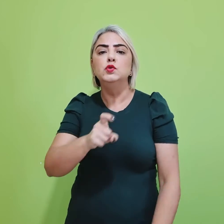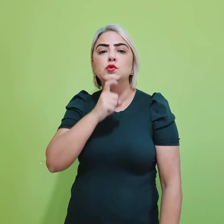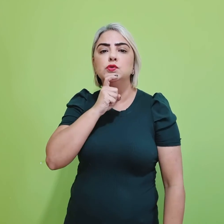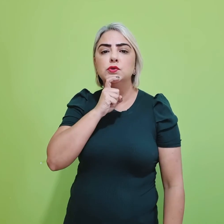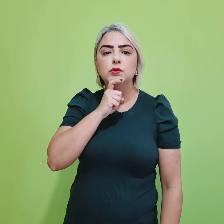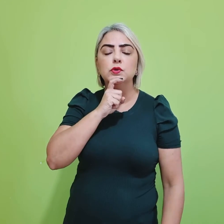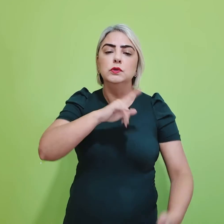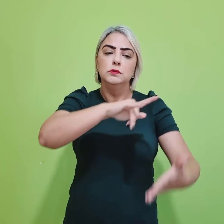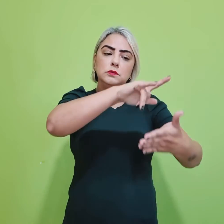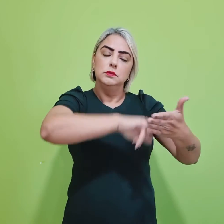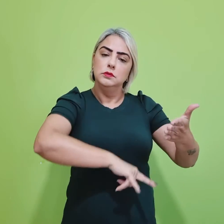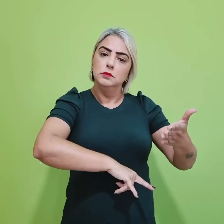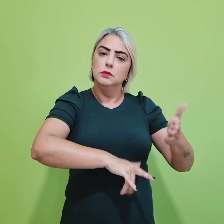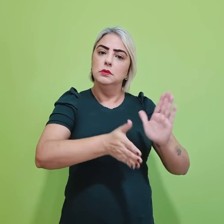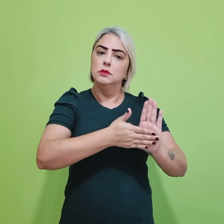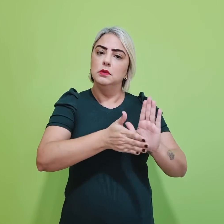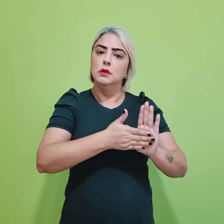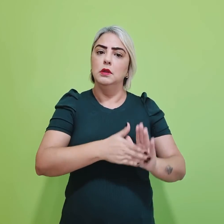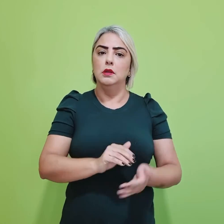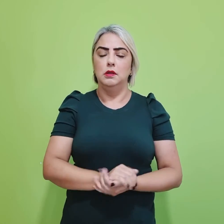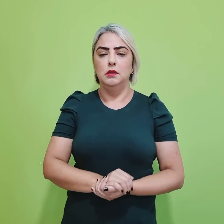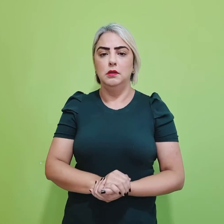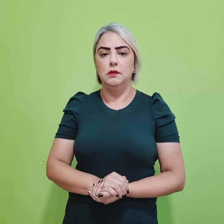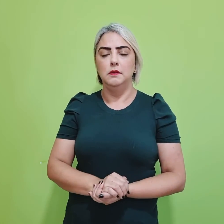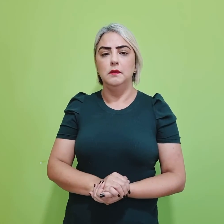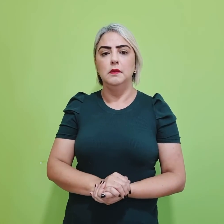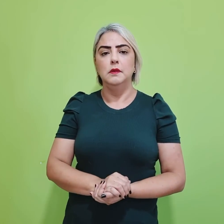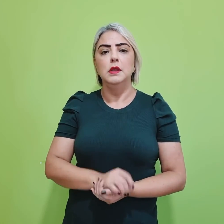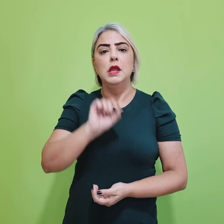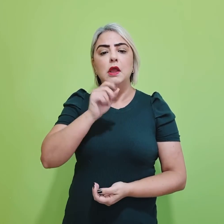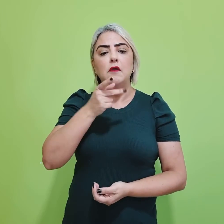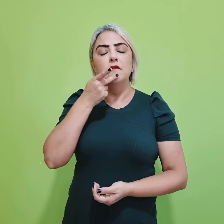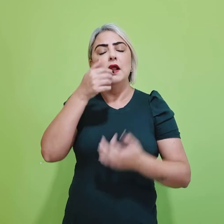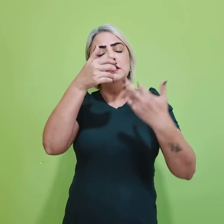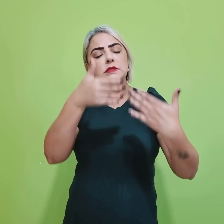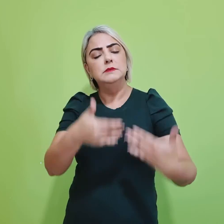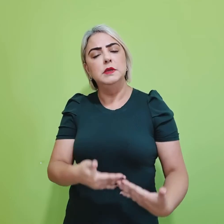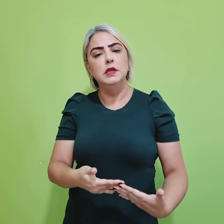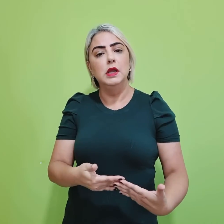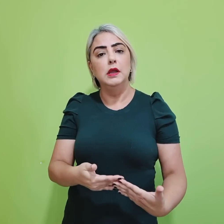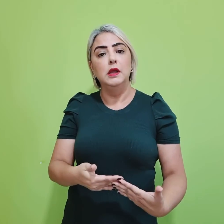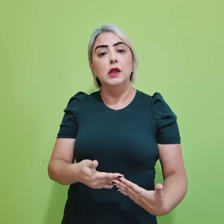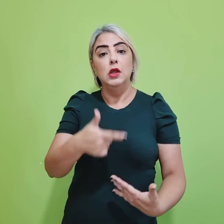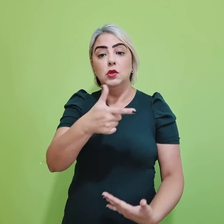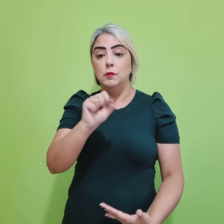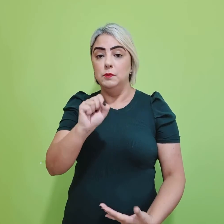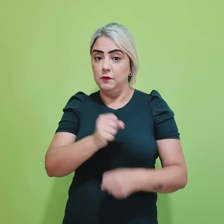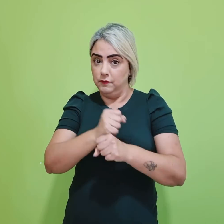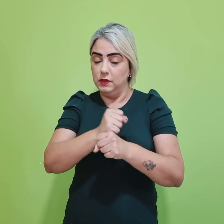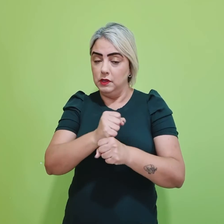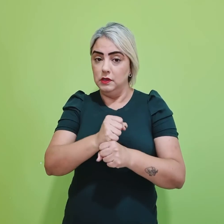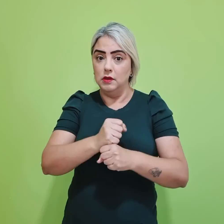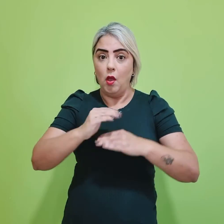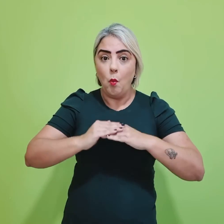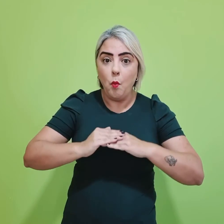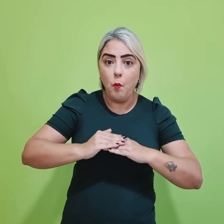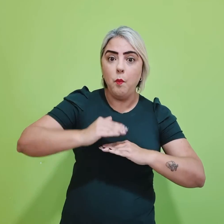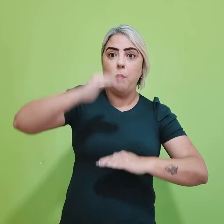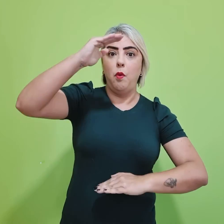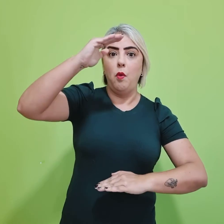No documento, o FBSP diz que, em 2020, a alta na